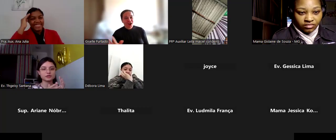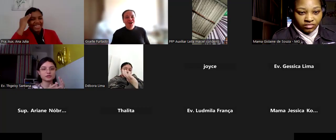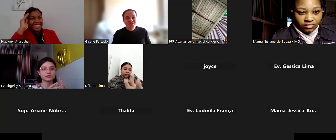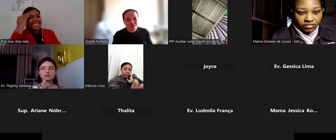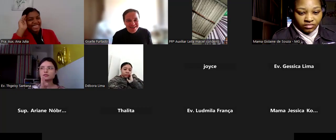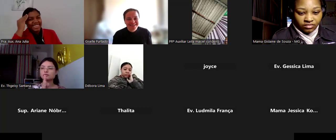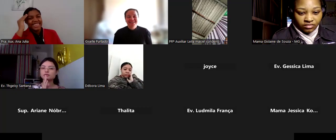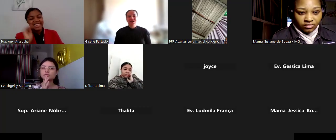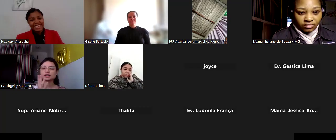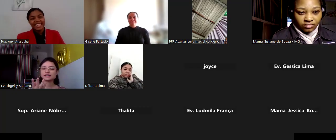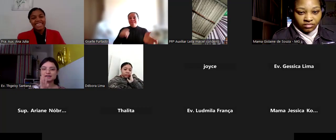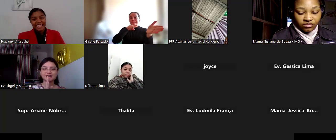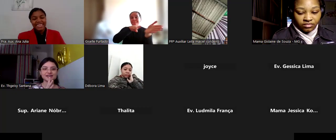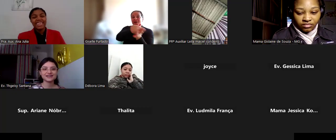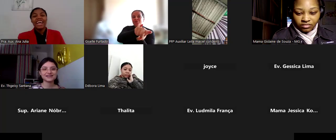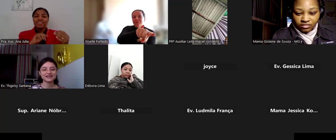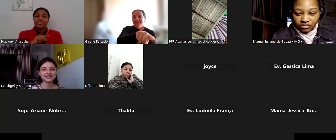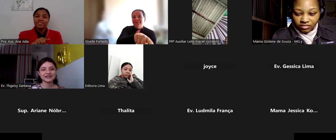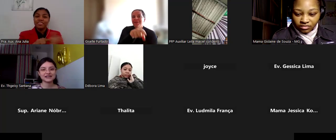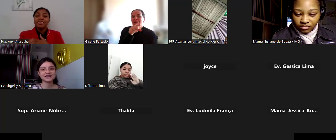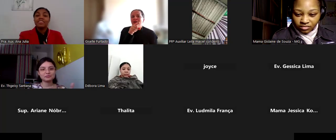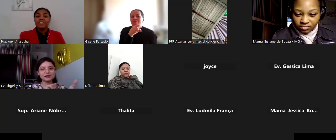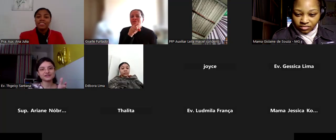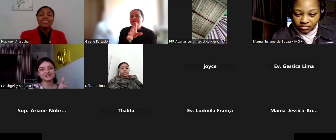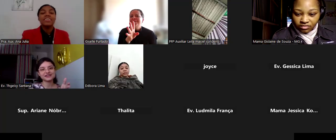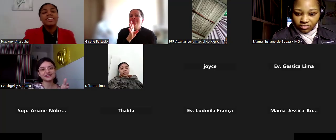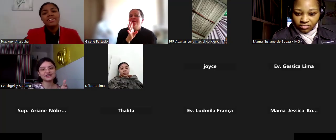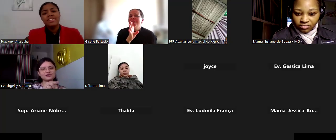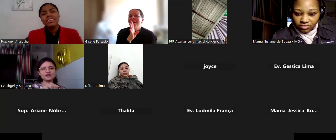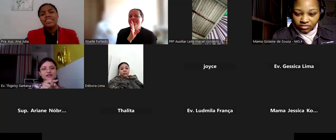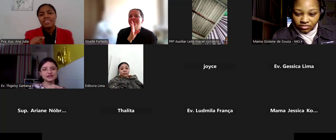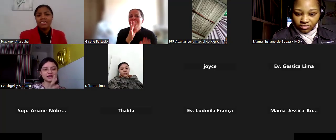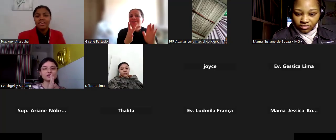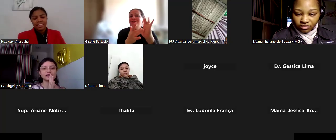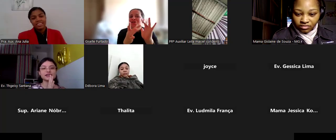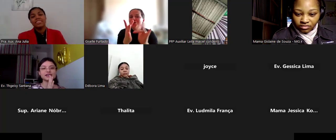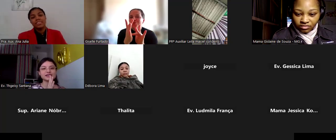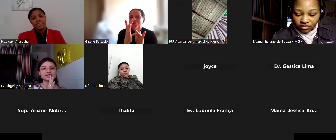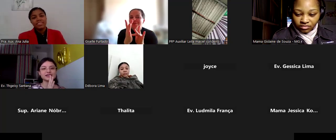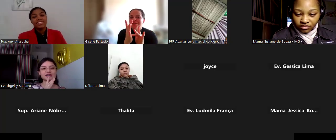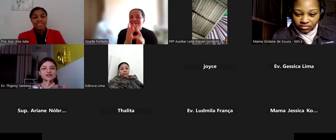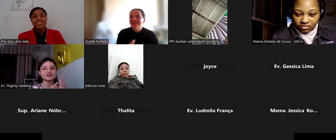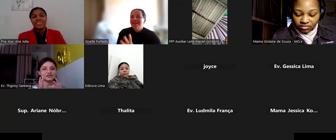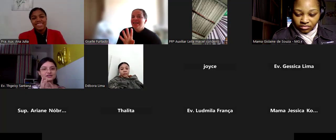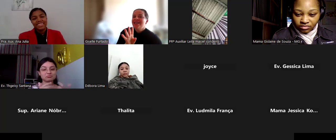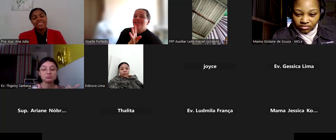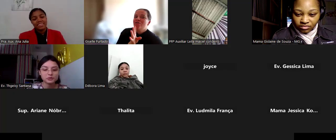Agora com voz. Pergunta. Você conhece Jesus? Esse é o